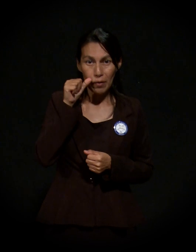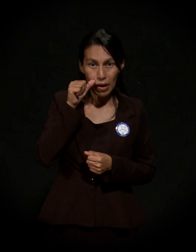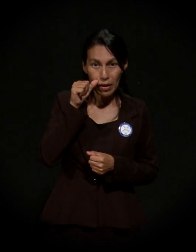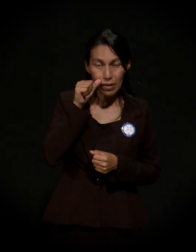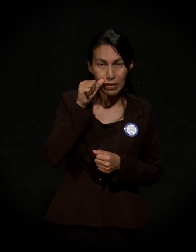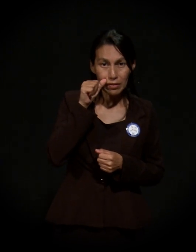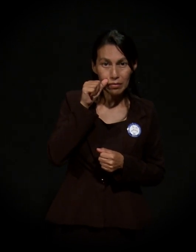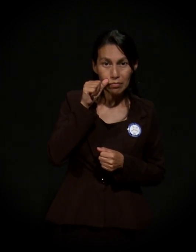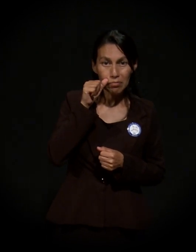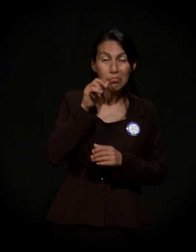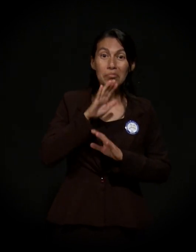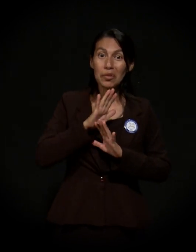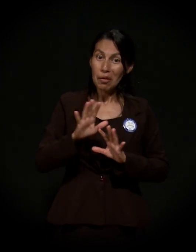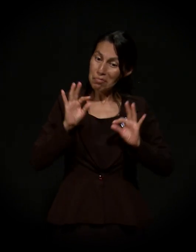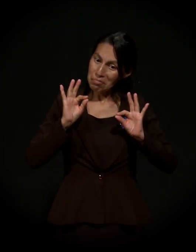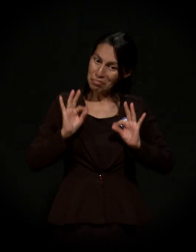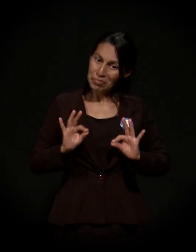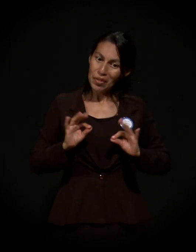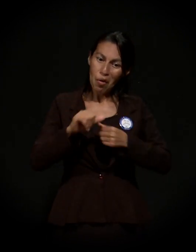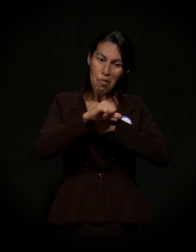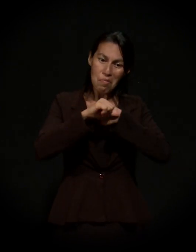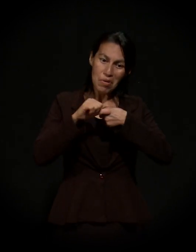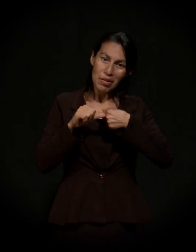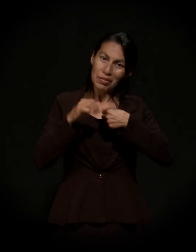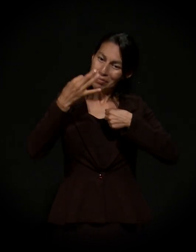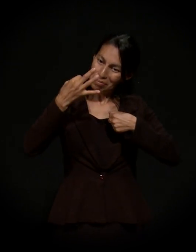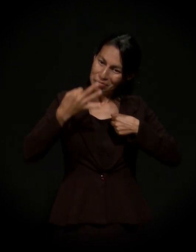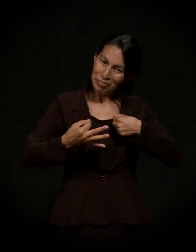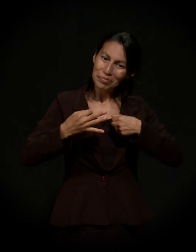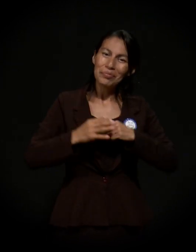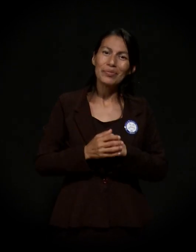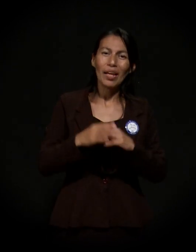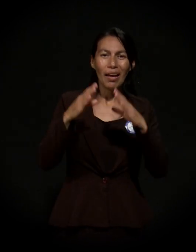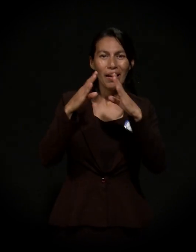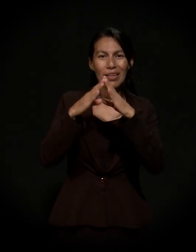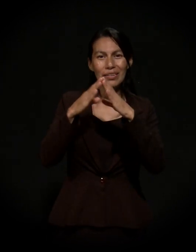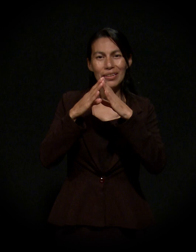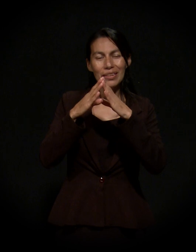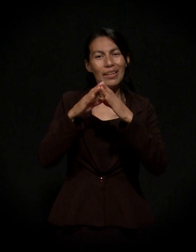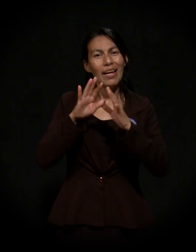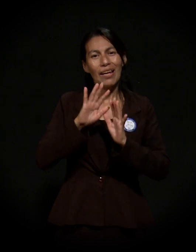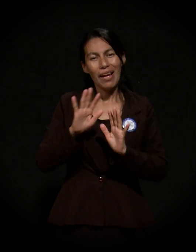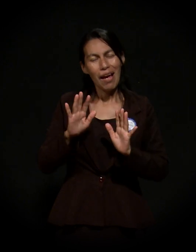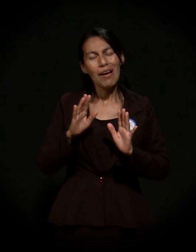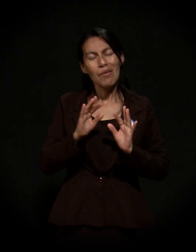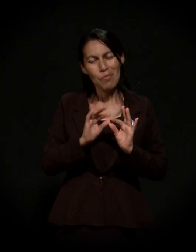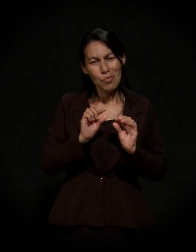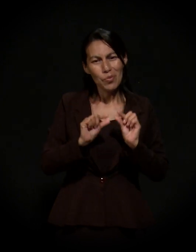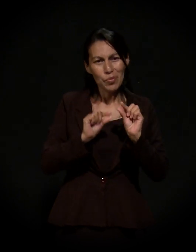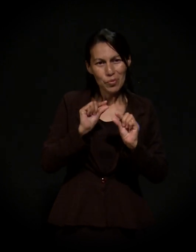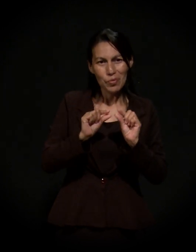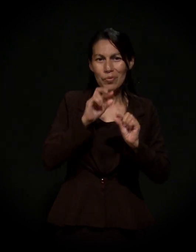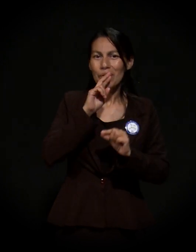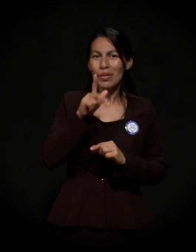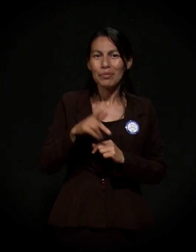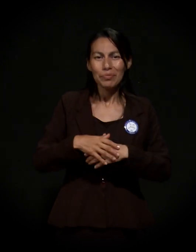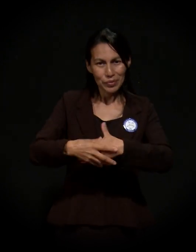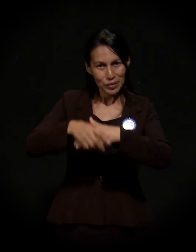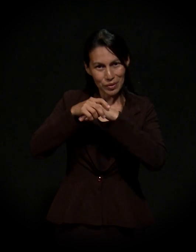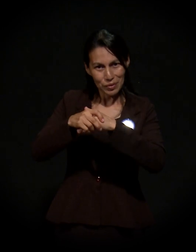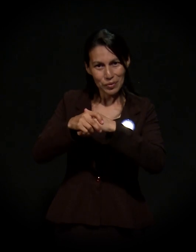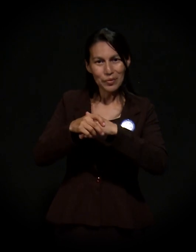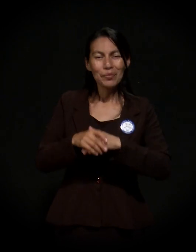quien salió muy bien de su operación y está recuperándose en casita. Un saludo para